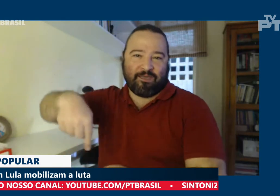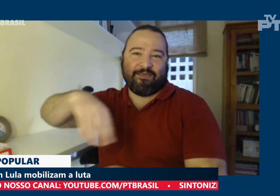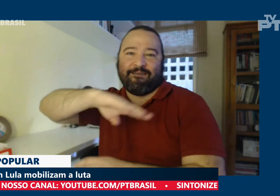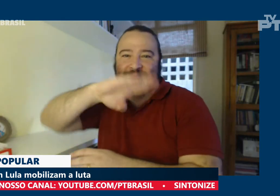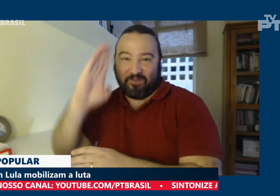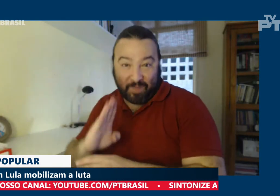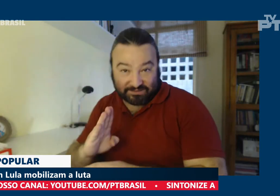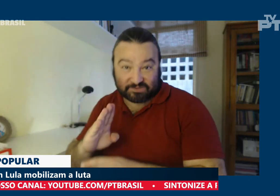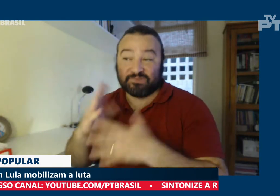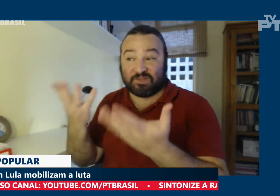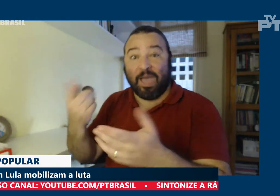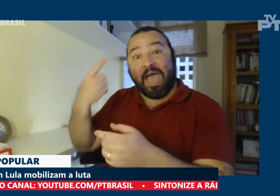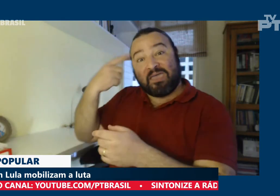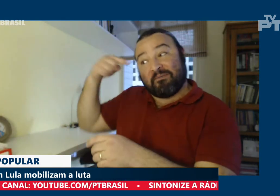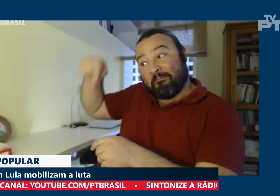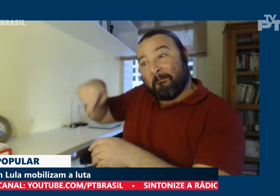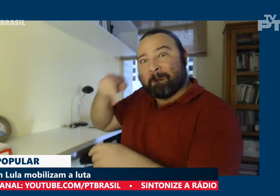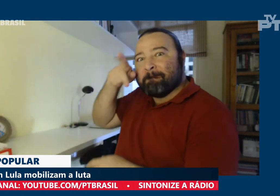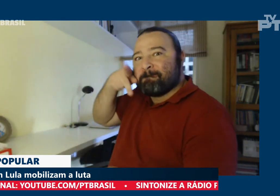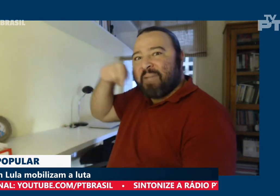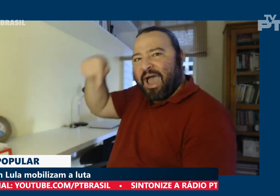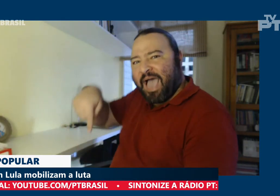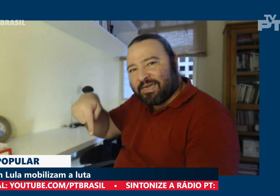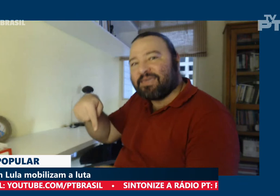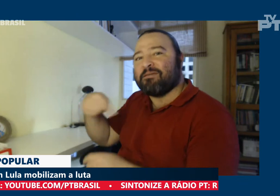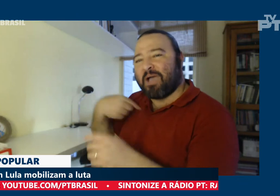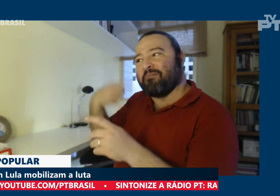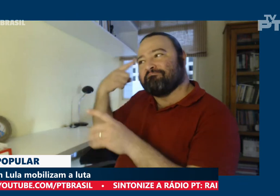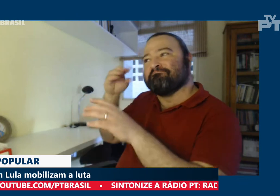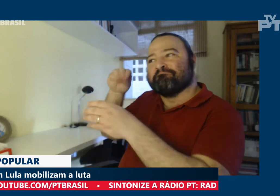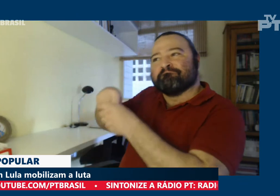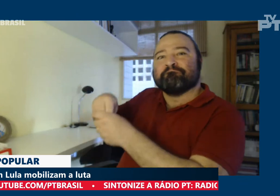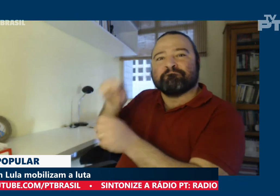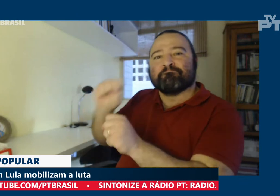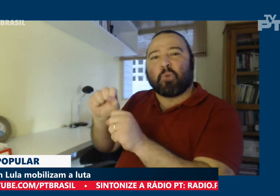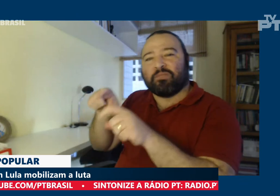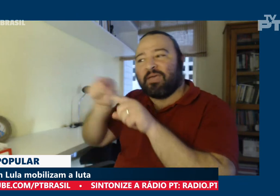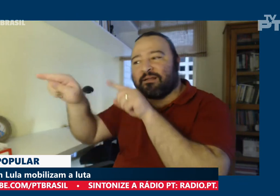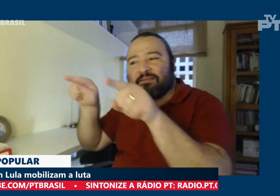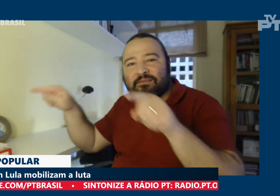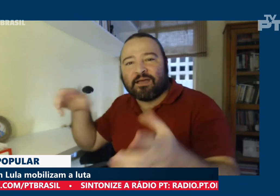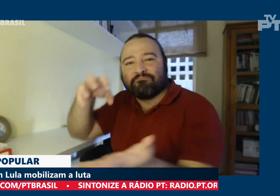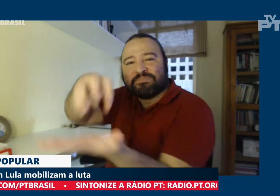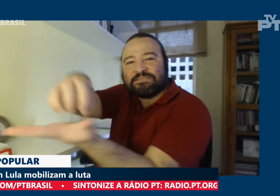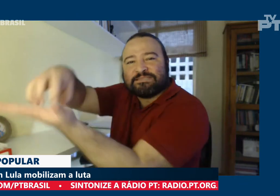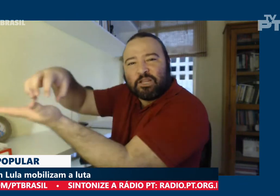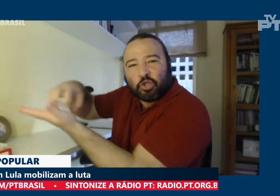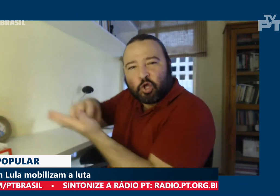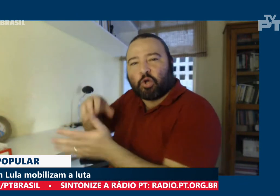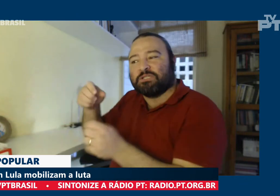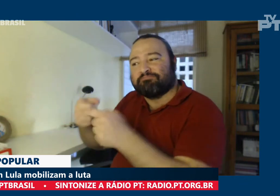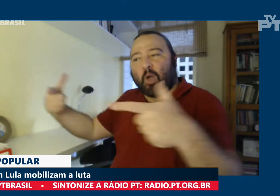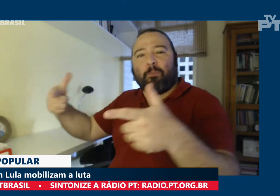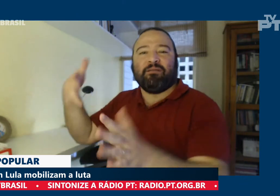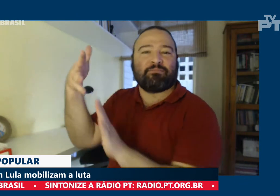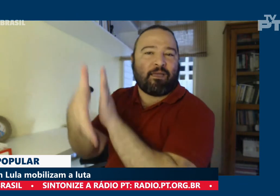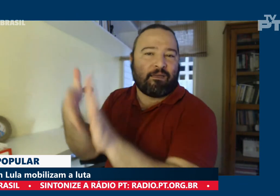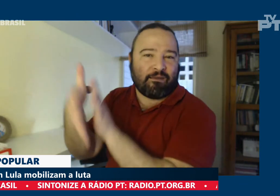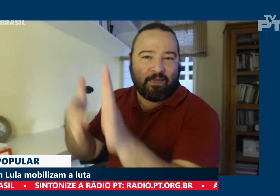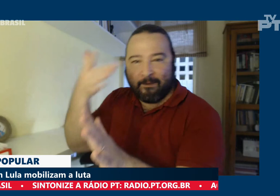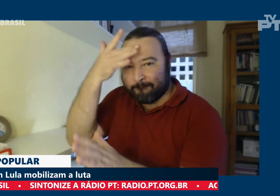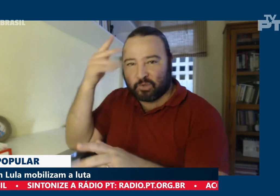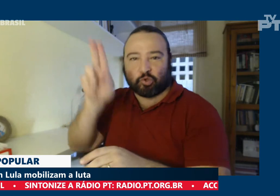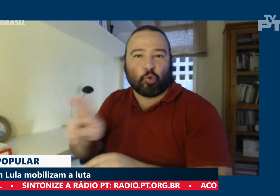é preciso ampliar o acesso à língua de sinais no Brasil, e principalmente, meu foco é aqui na Paraíba,